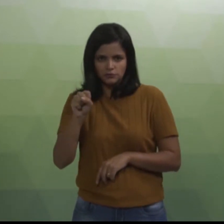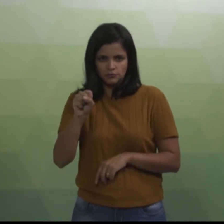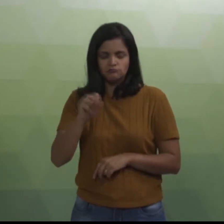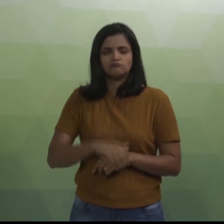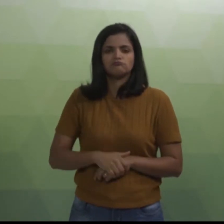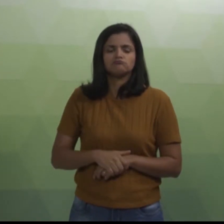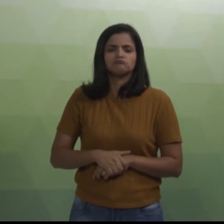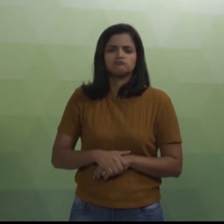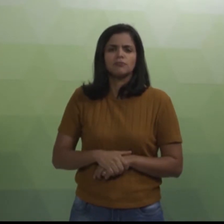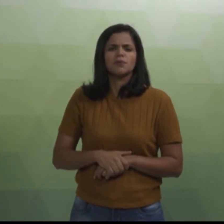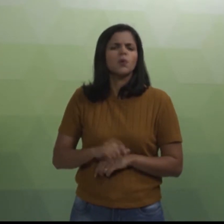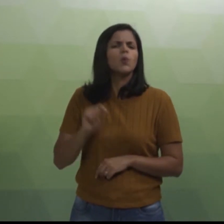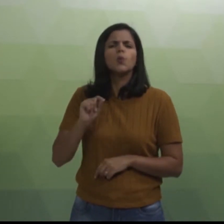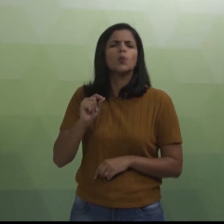deítico, já havíamos começado a falar.